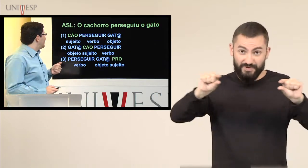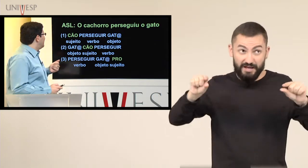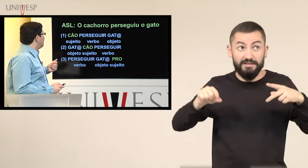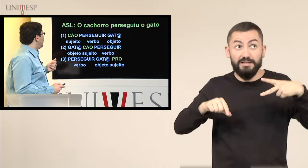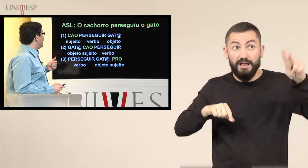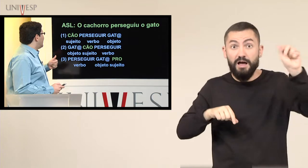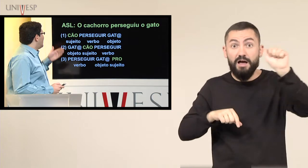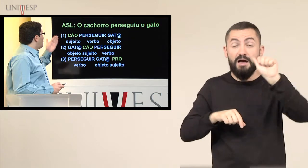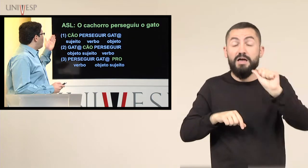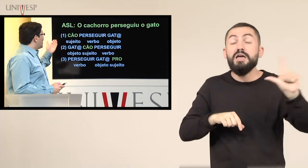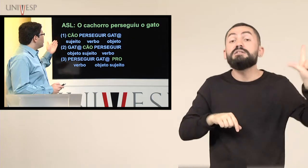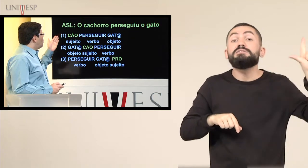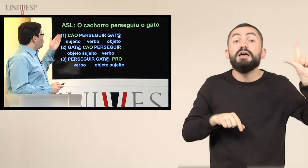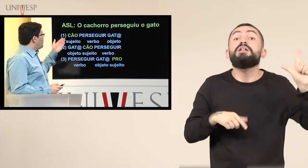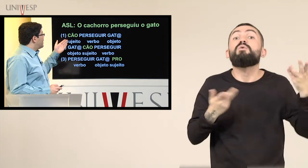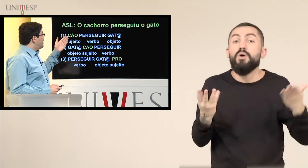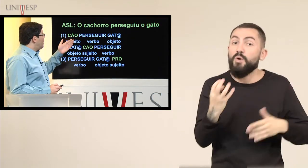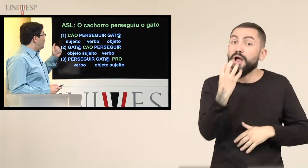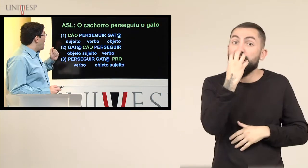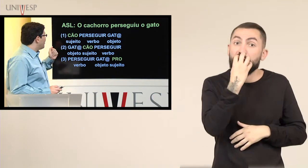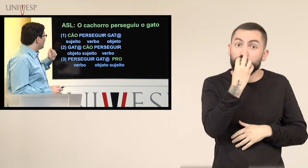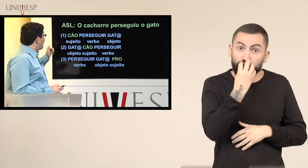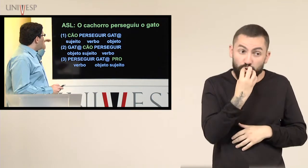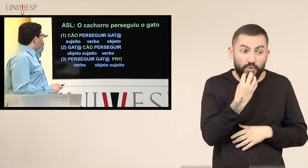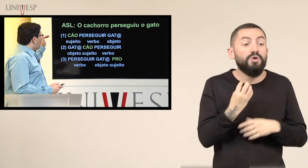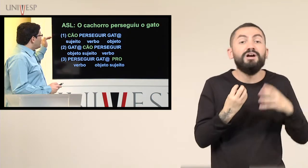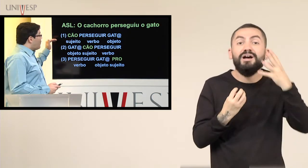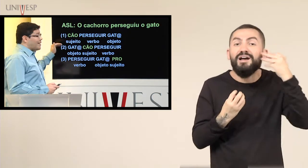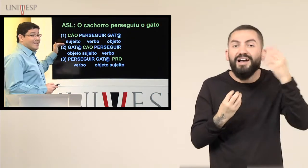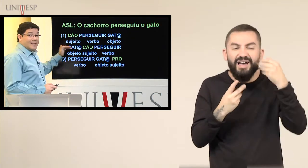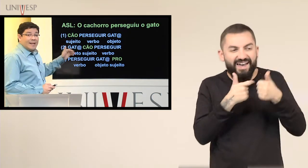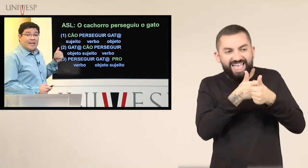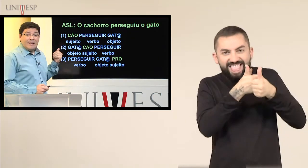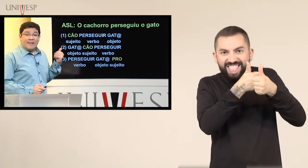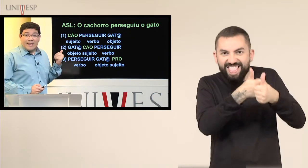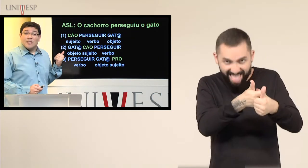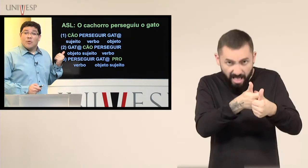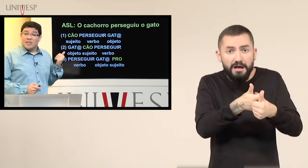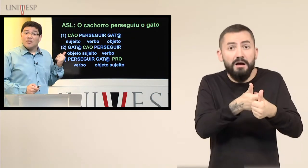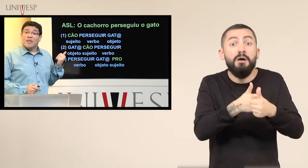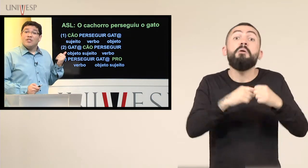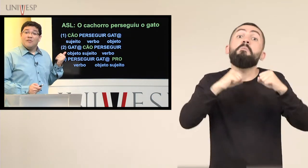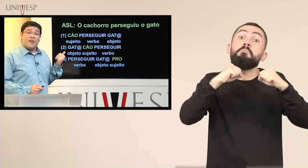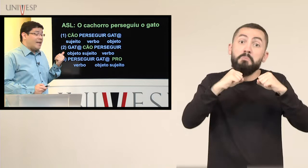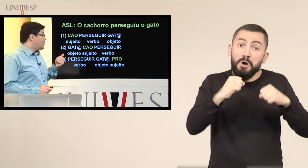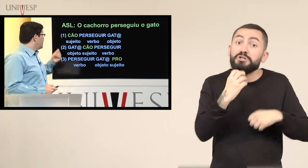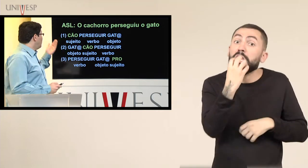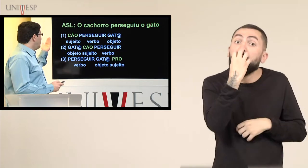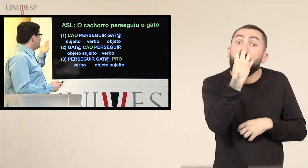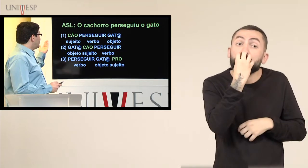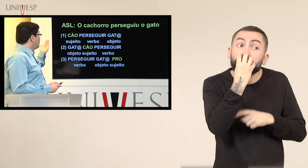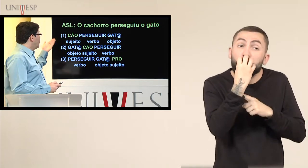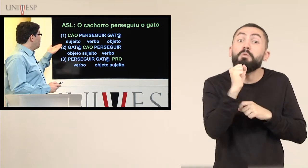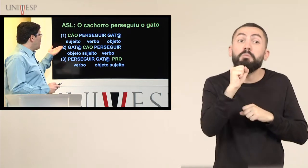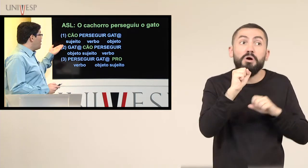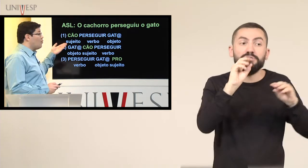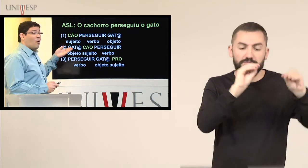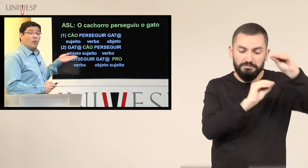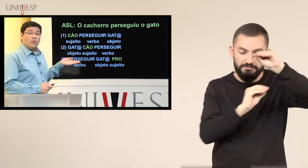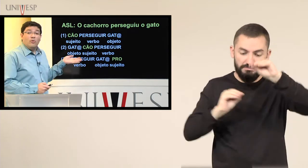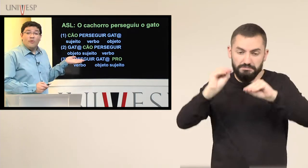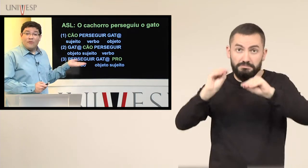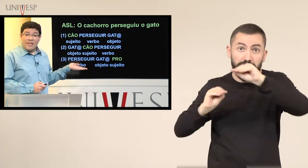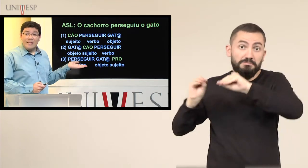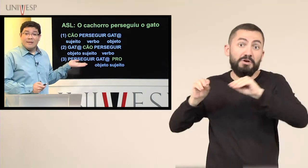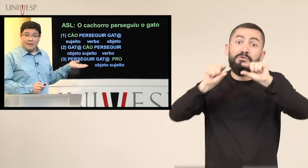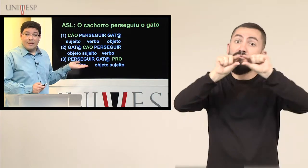ASL significa o cachorro perseguiu o gato, pode aparecer em 3 posições diferentes, no início, no meio